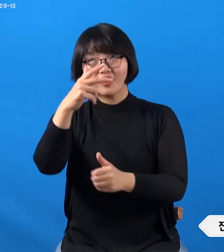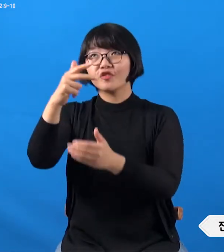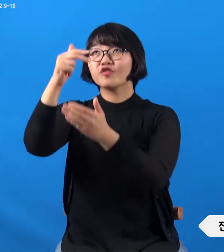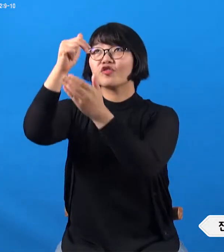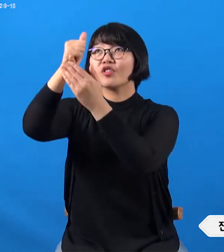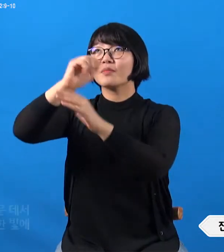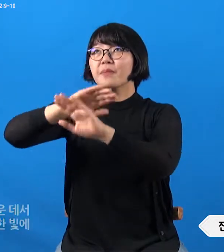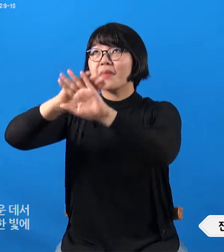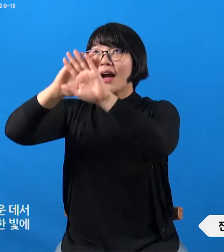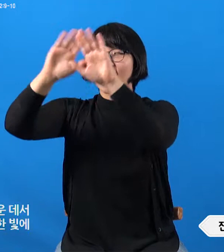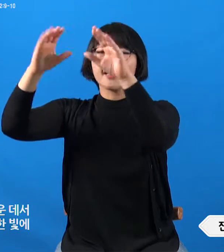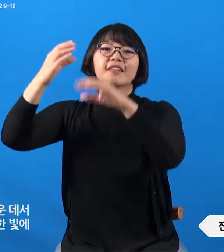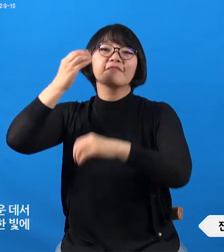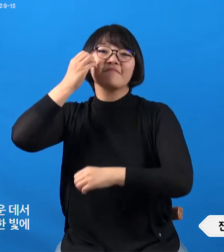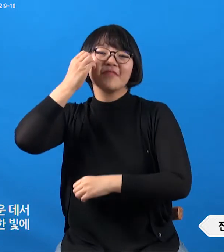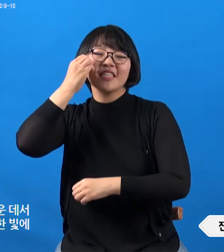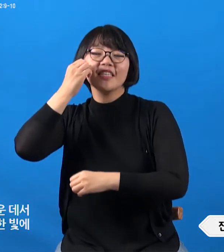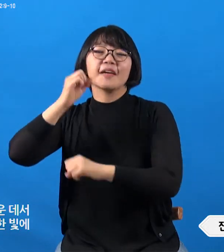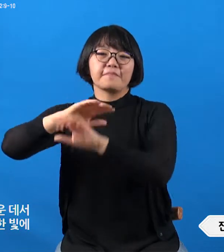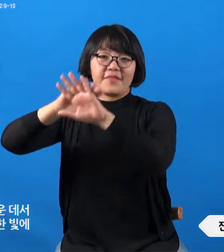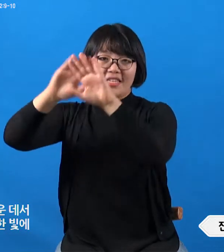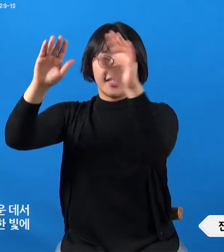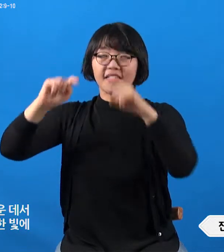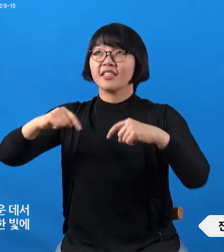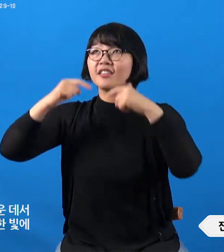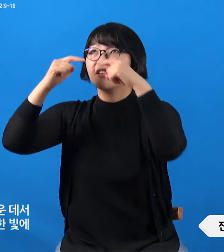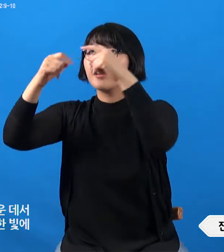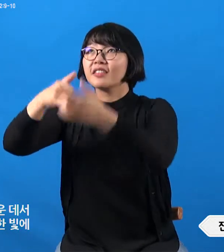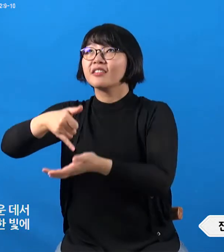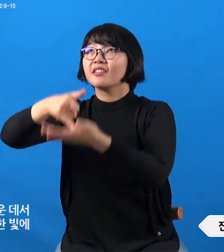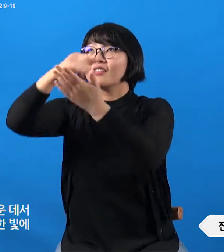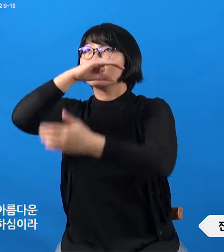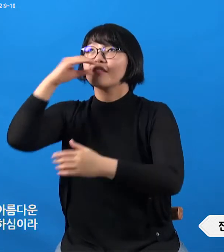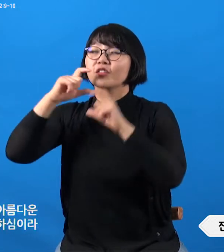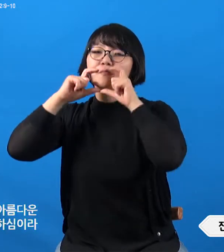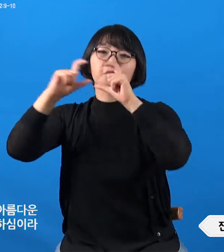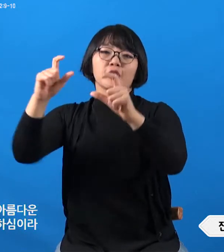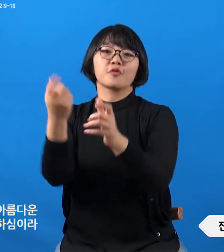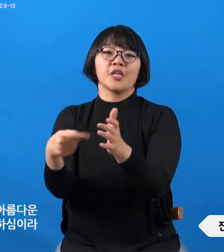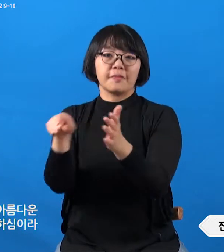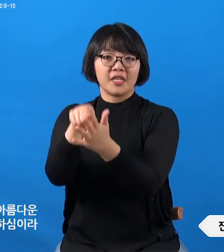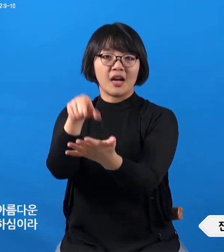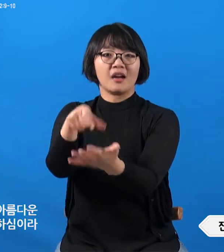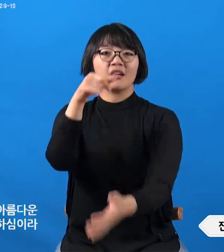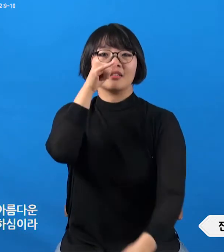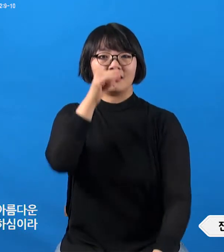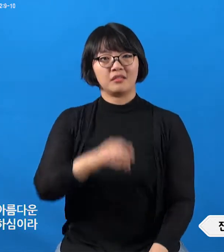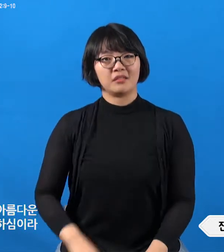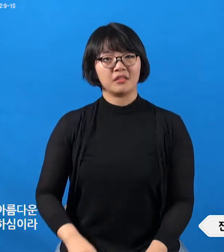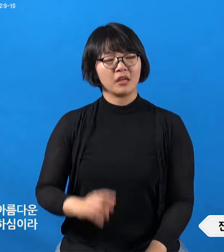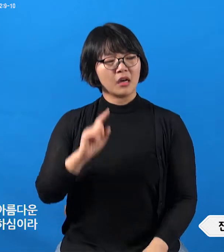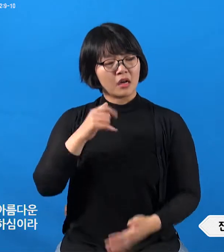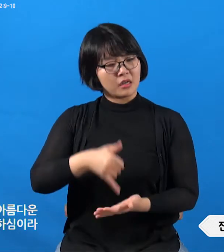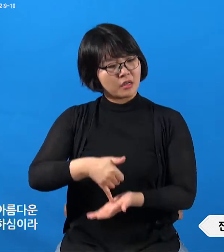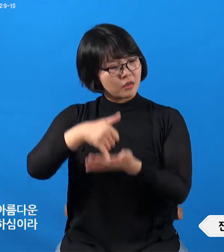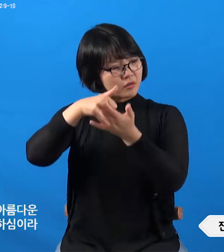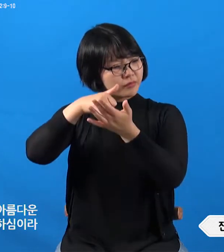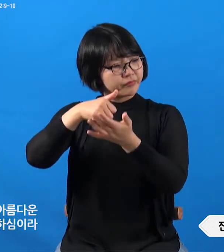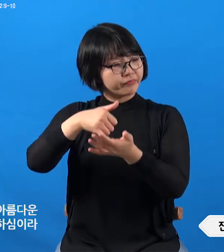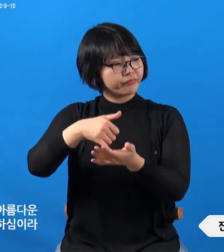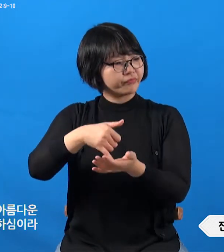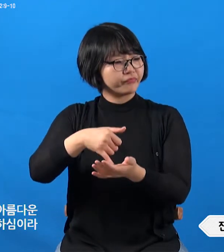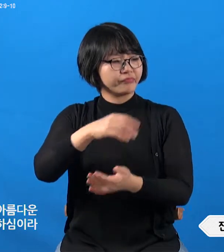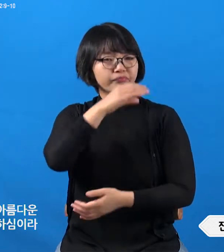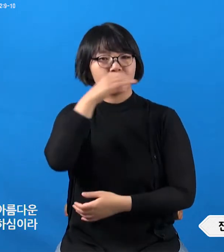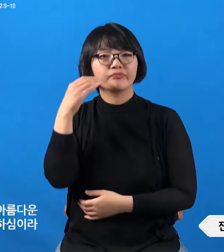기이한 빛에 들어가게 하신 아름다운 덕을 선포하게 하려 하심이라. 이 아름다운 덕이 뭡니까?